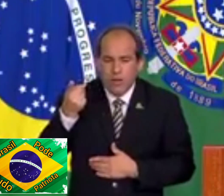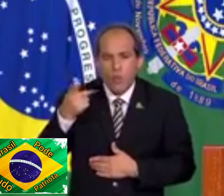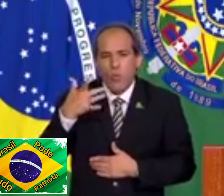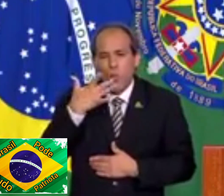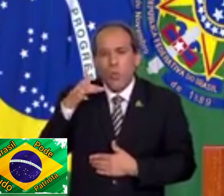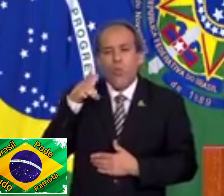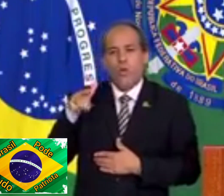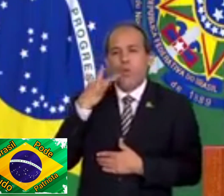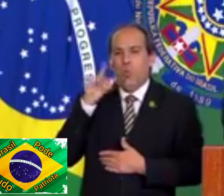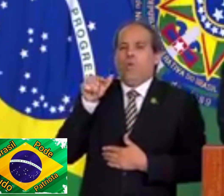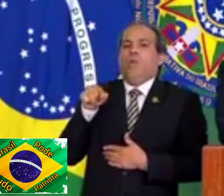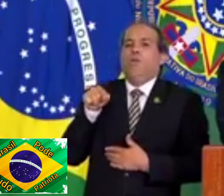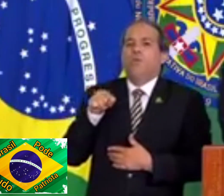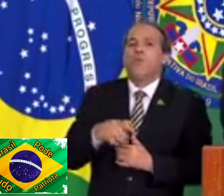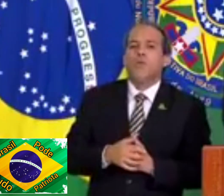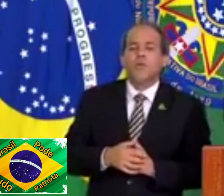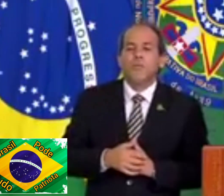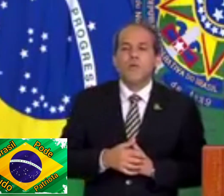Isso marca a gente,